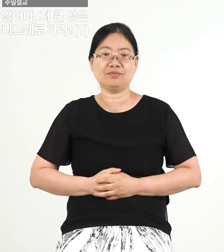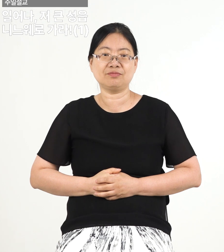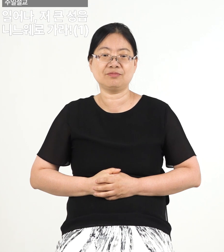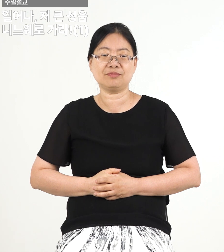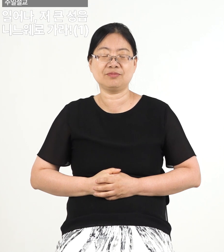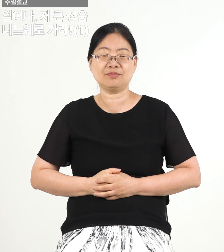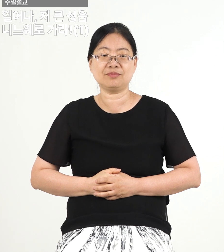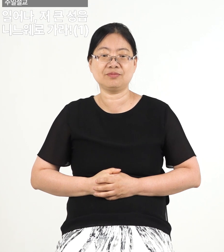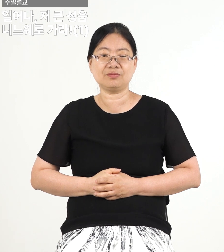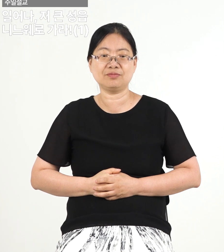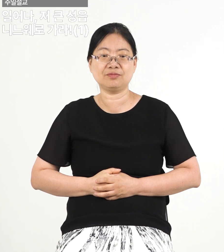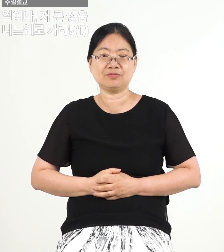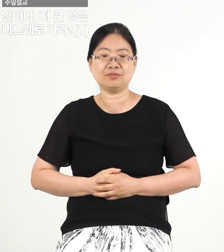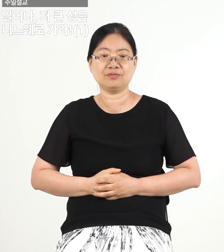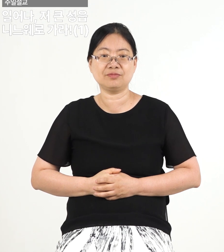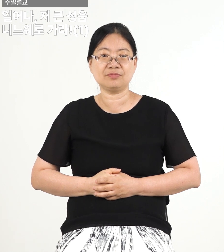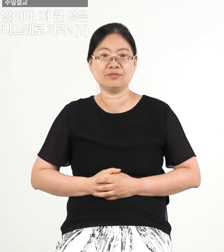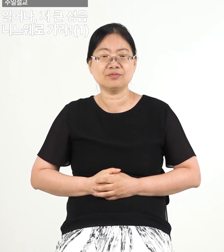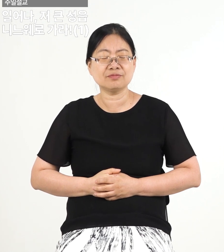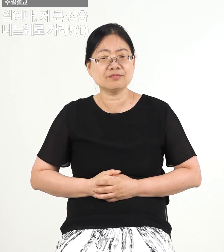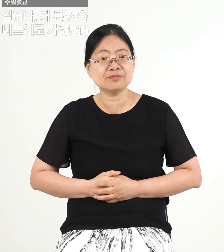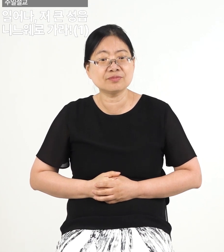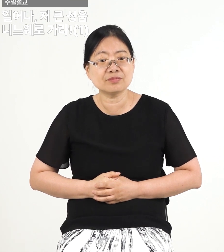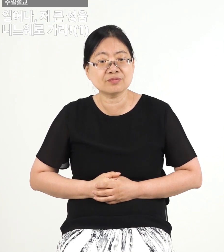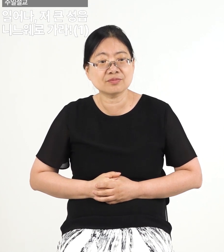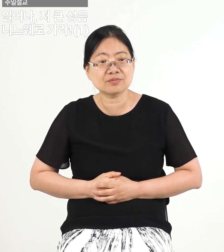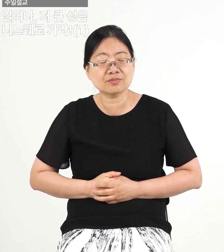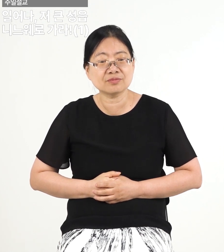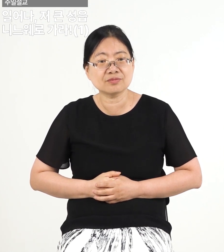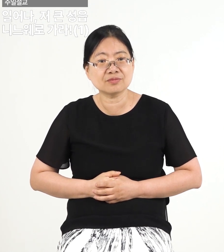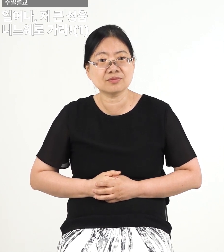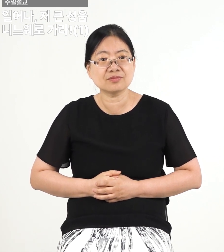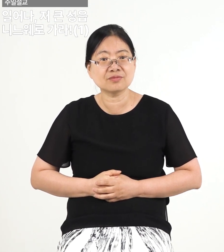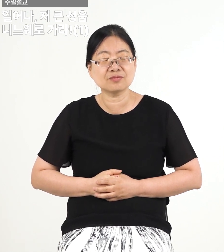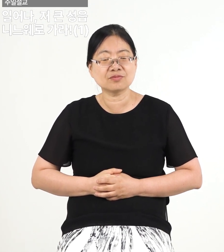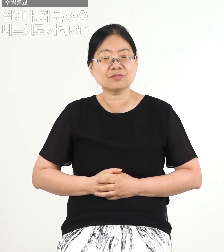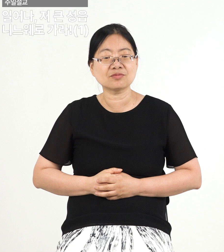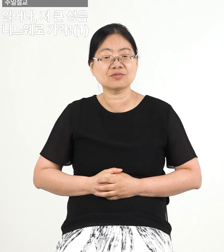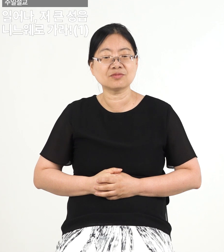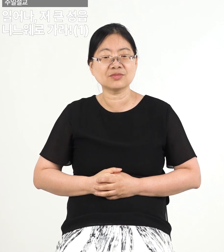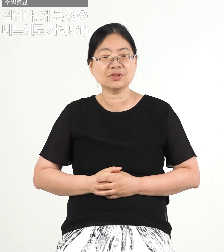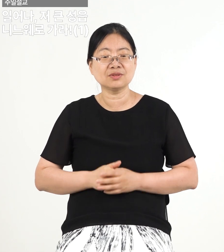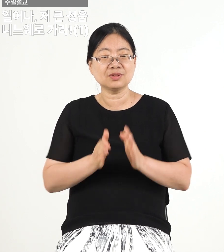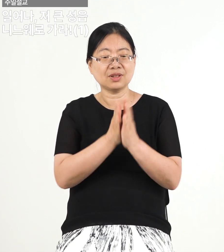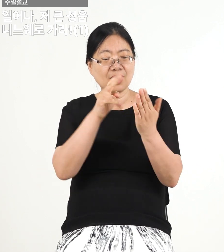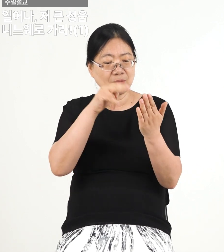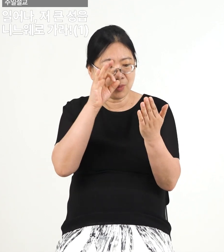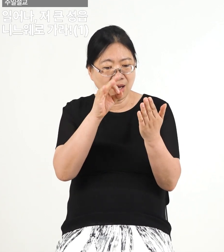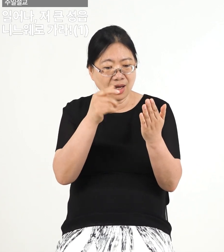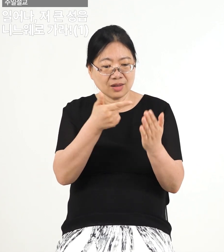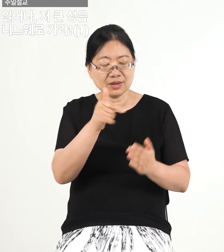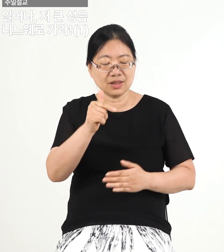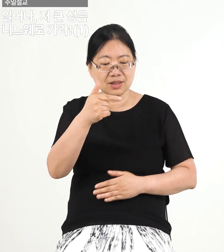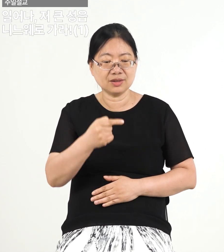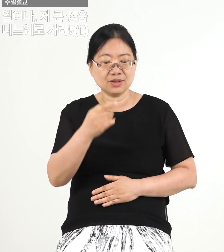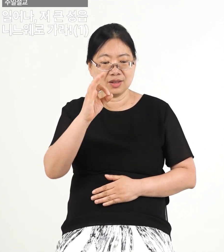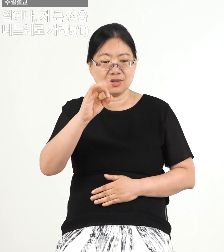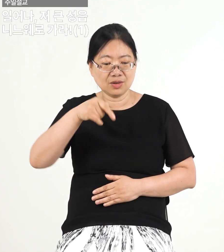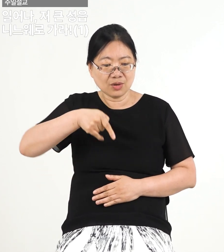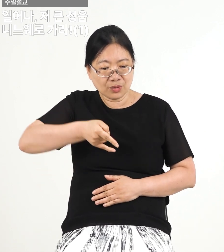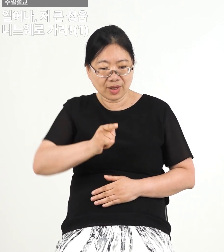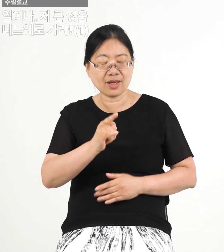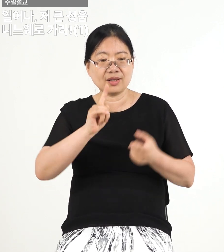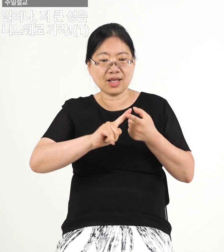여러분, 총론은 던졌는데 정작 니느웨에 관한 이야기는 별로 없어요. 그리고